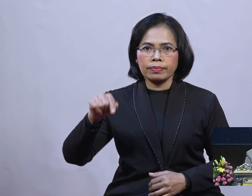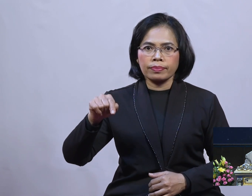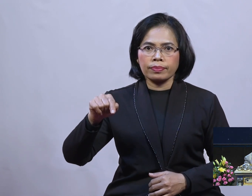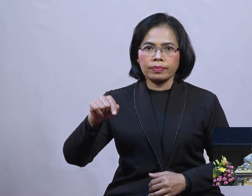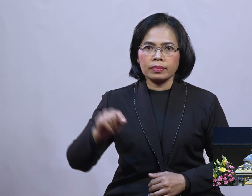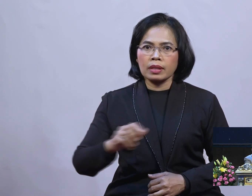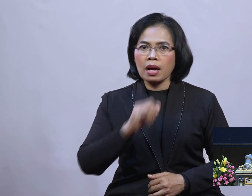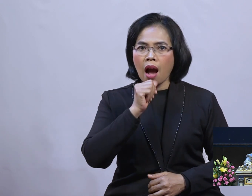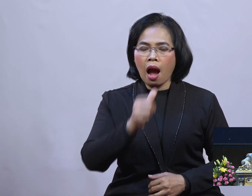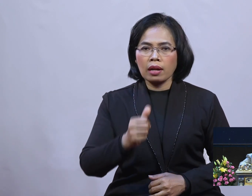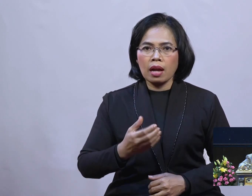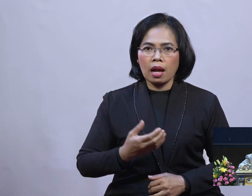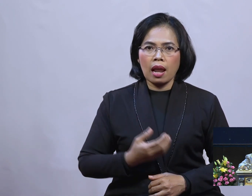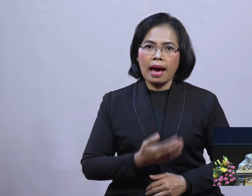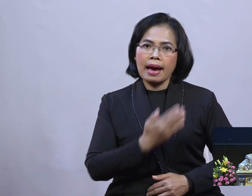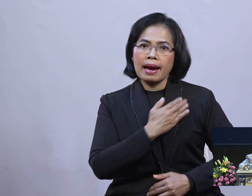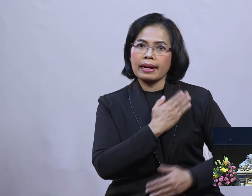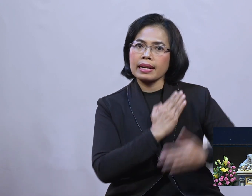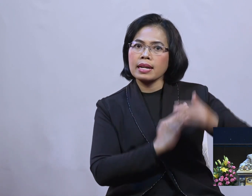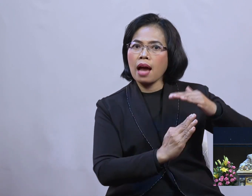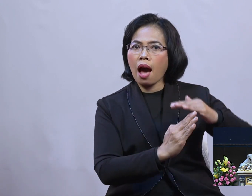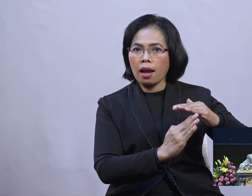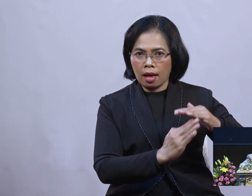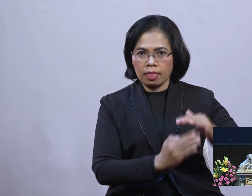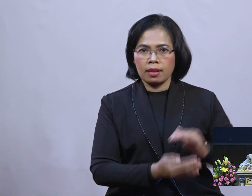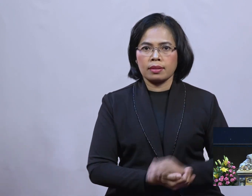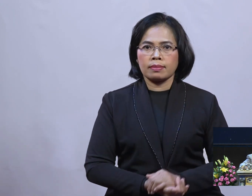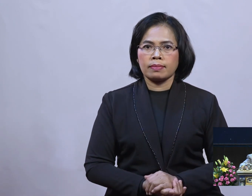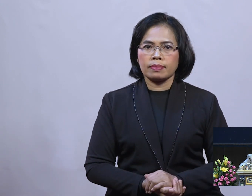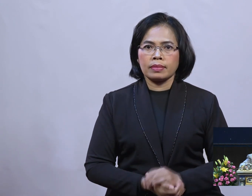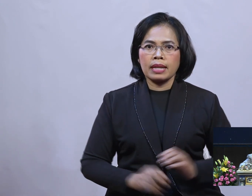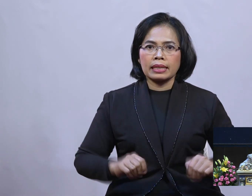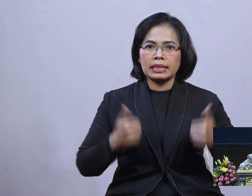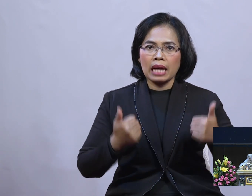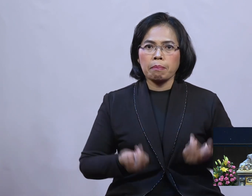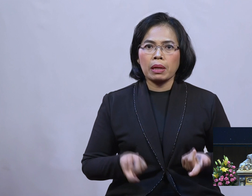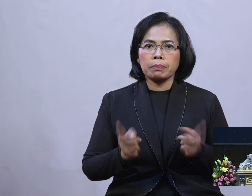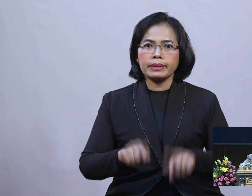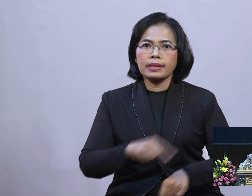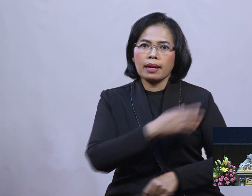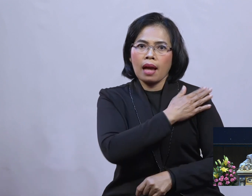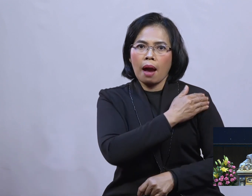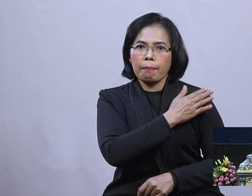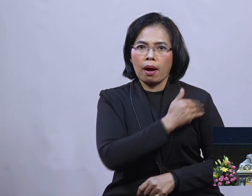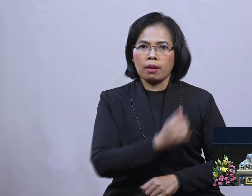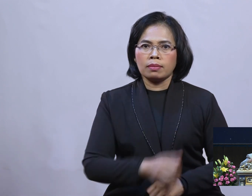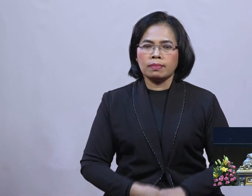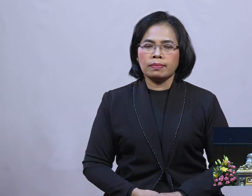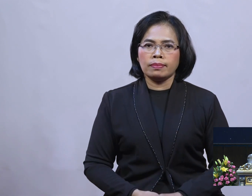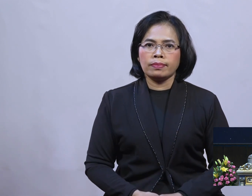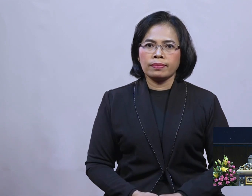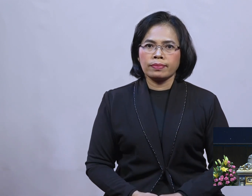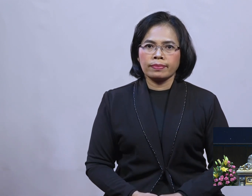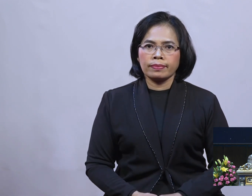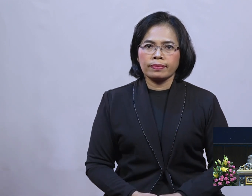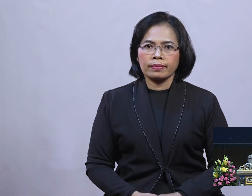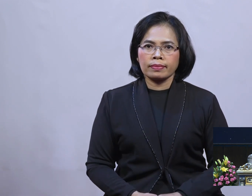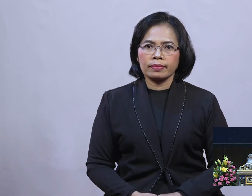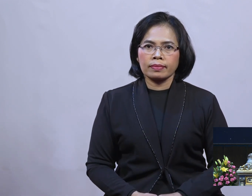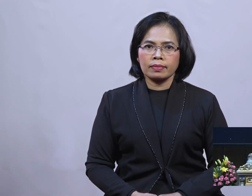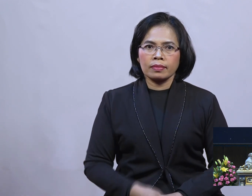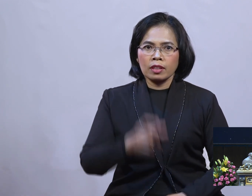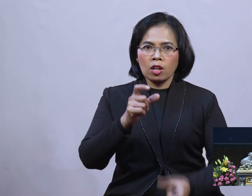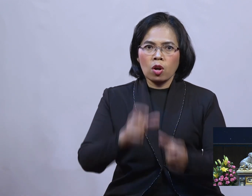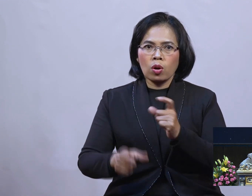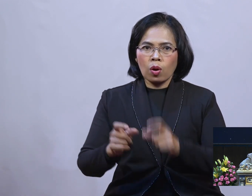ini adalah kerendahan hati Hai dan kesiapan menjadi hampa udara Hai